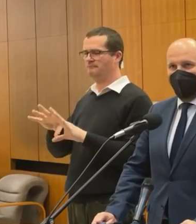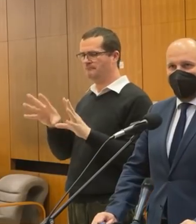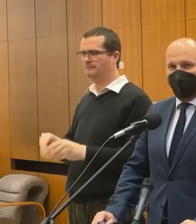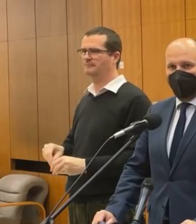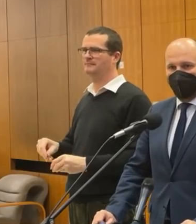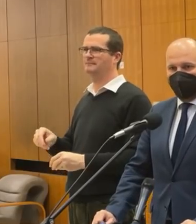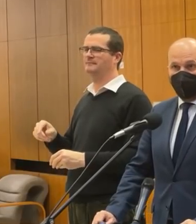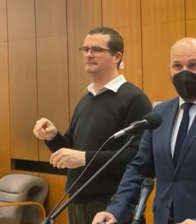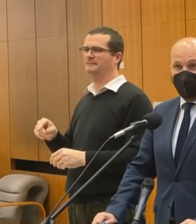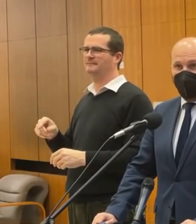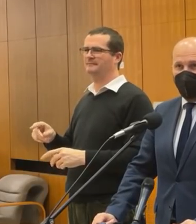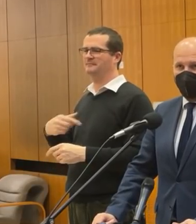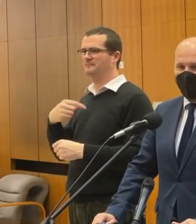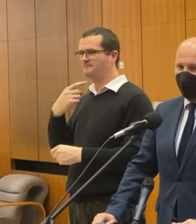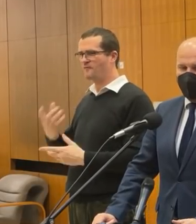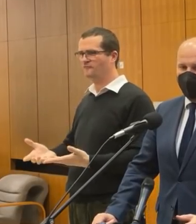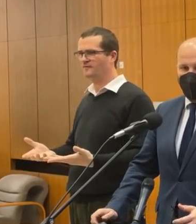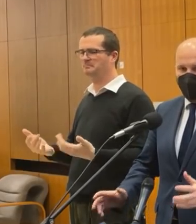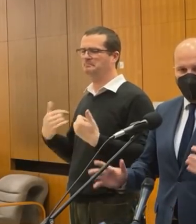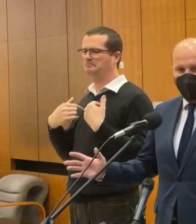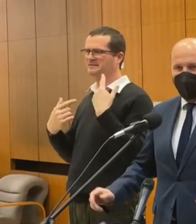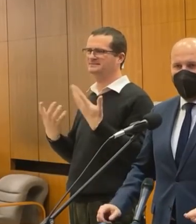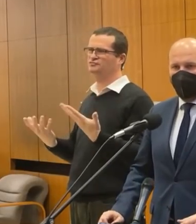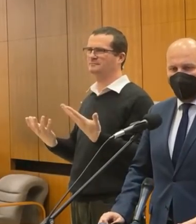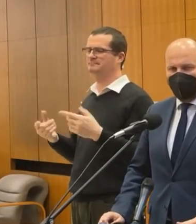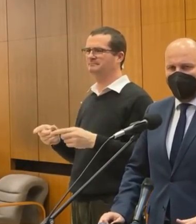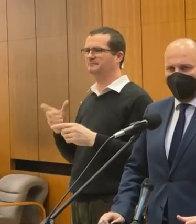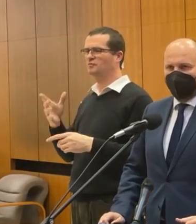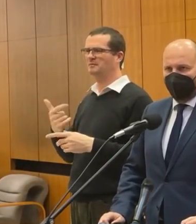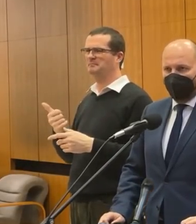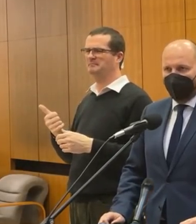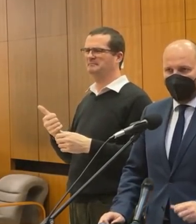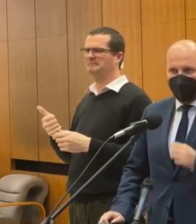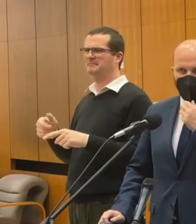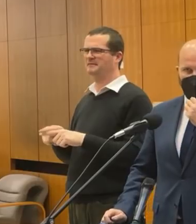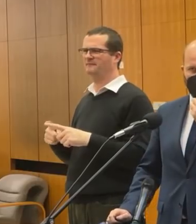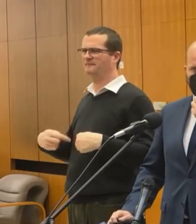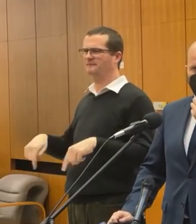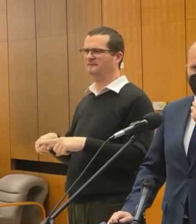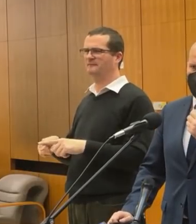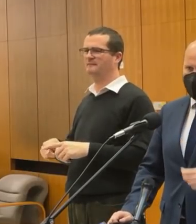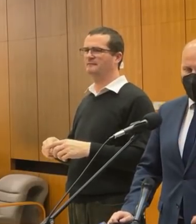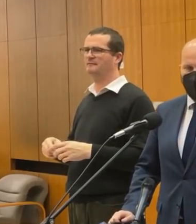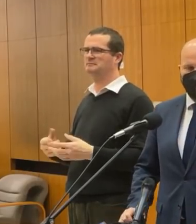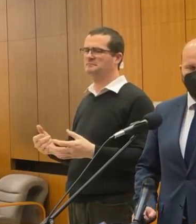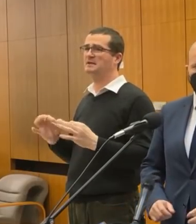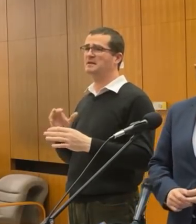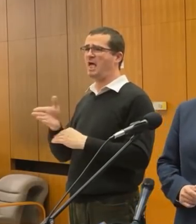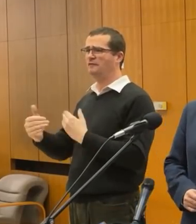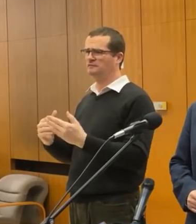podľa toho sa k tomu vyjadríme, ale myslím si, že tam bude viac menej jednota v tomto panovať. Asi